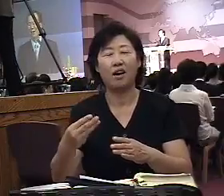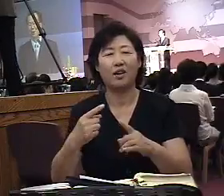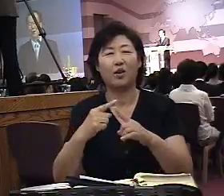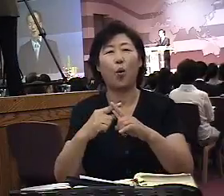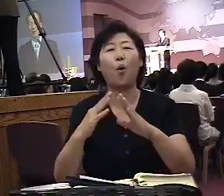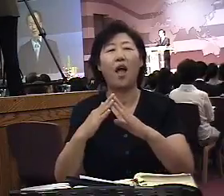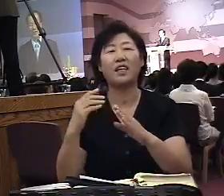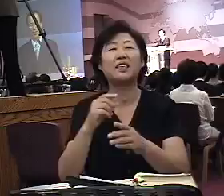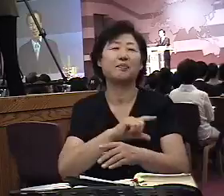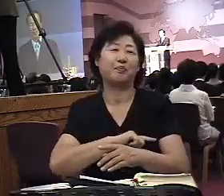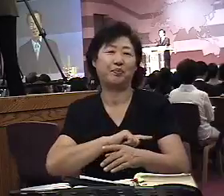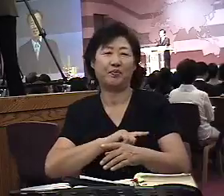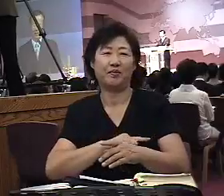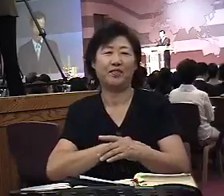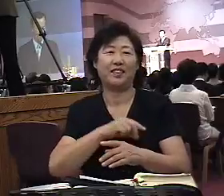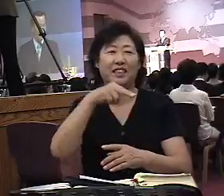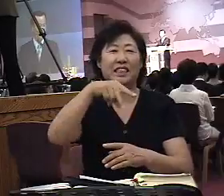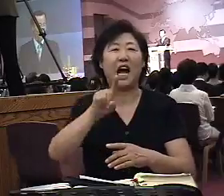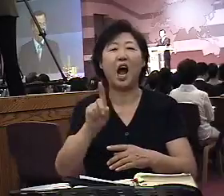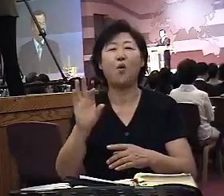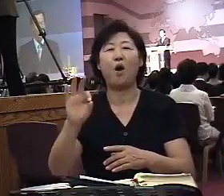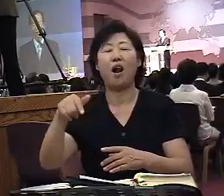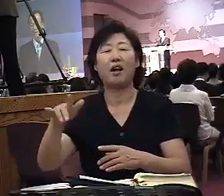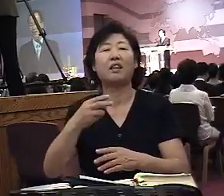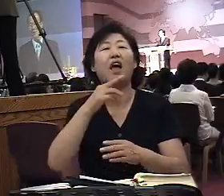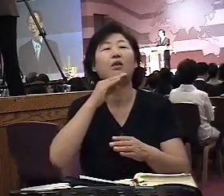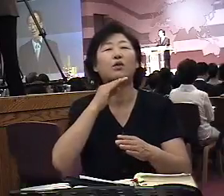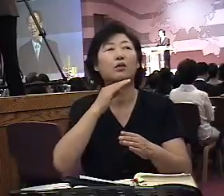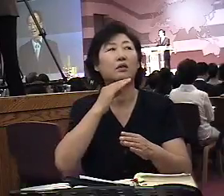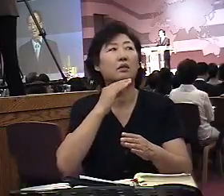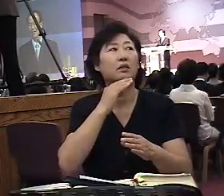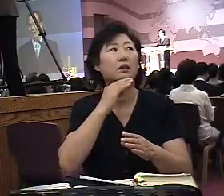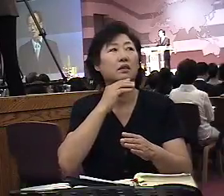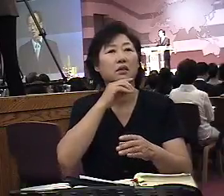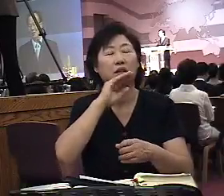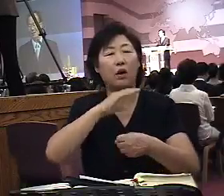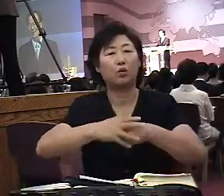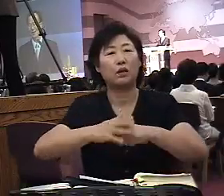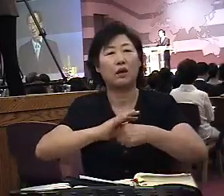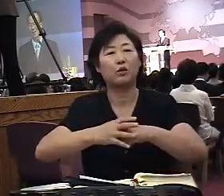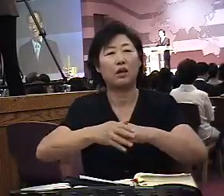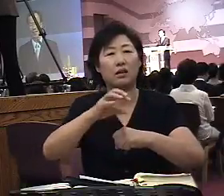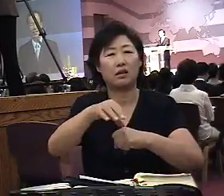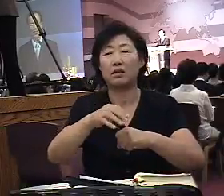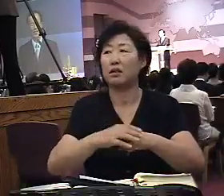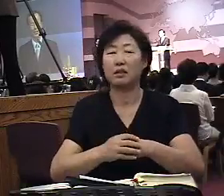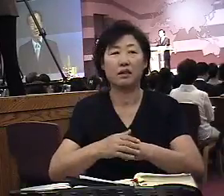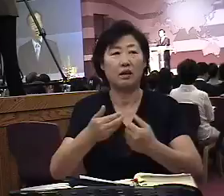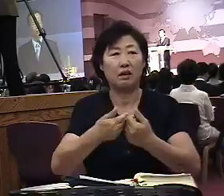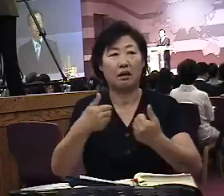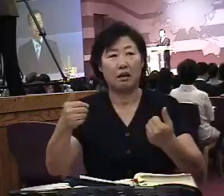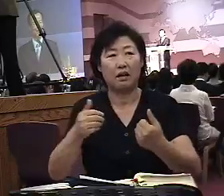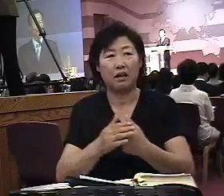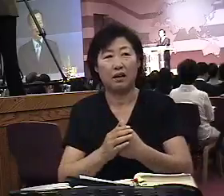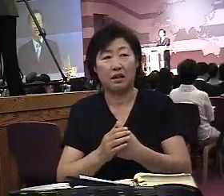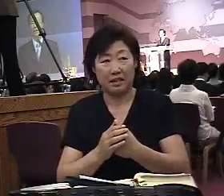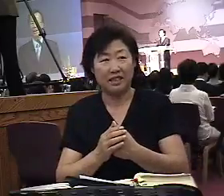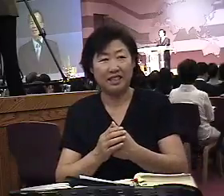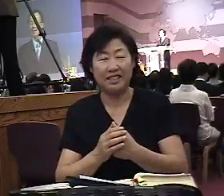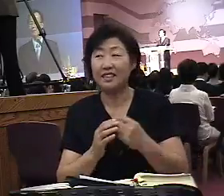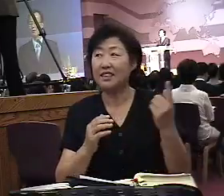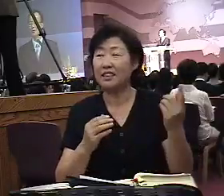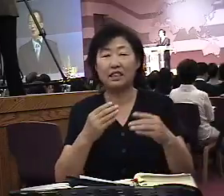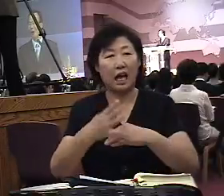교회인데 4월 교회로 이제 담임 목사님으로 소명을 받고 이제 다음 주에 떠나시게 됩니다. 유진웅 목사님